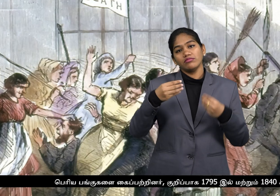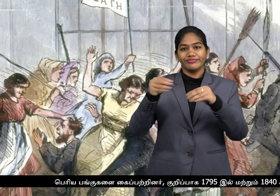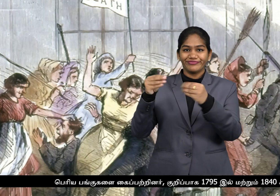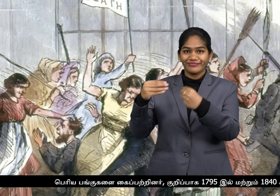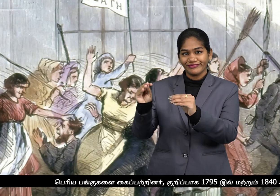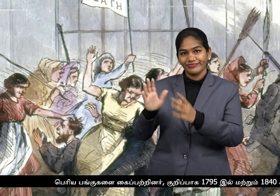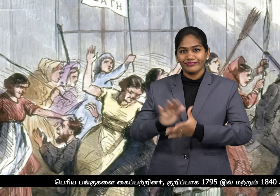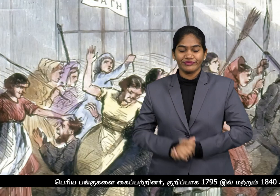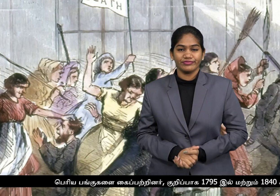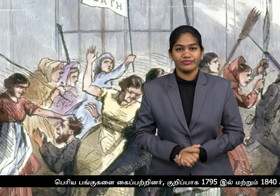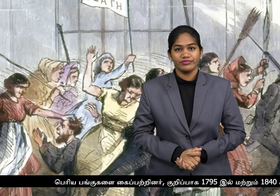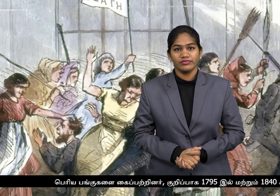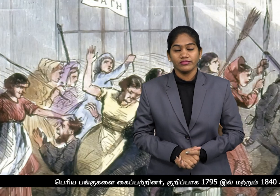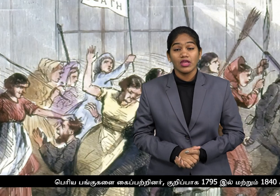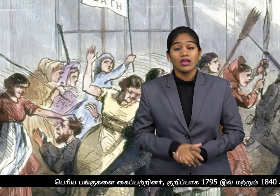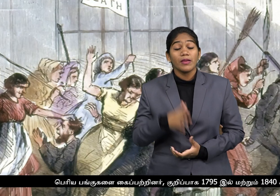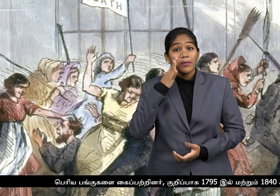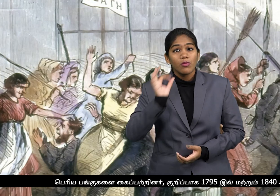1840கள் வரை தொடர்ந்தது.